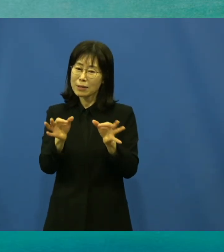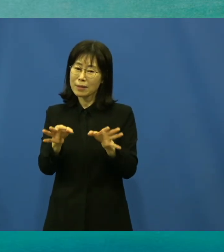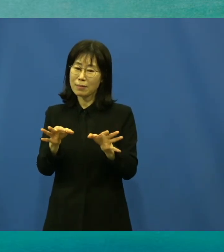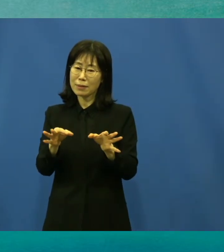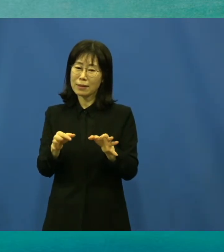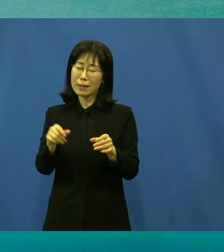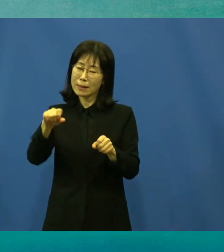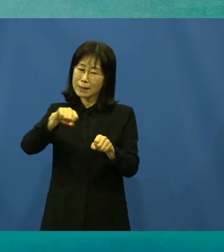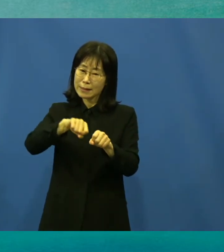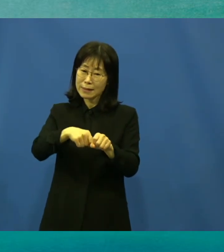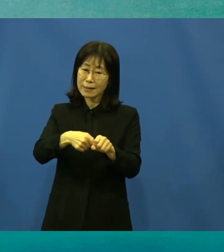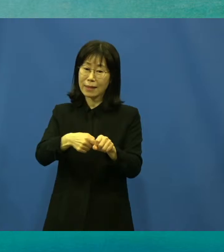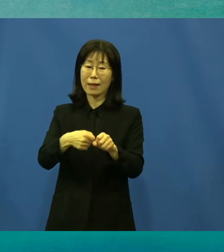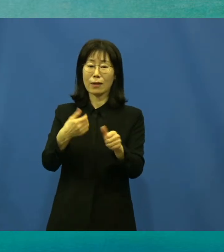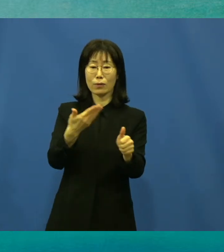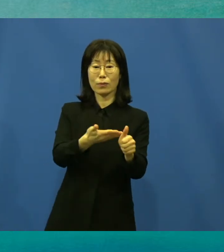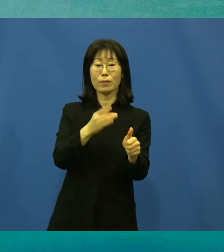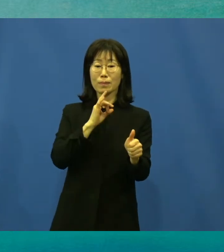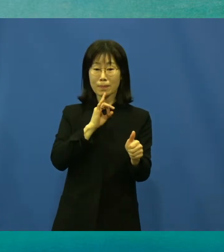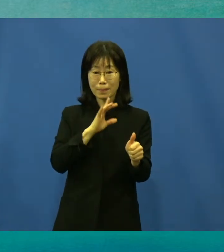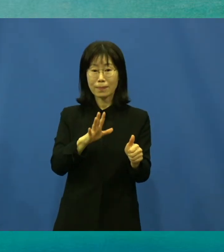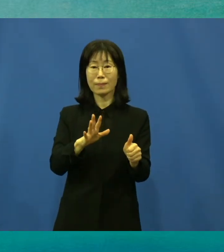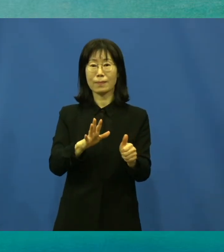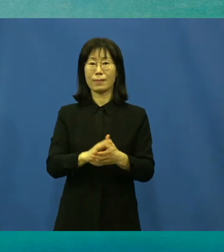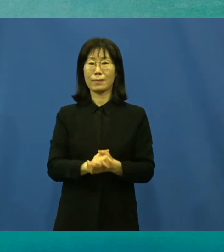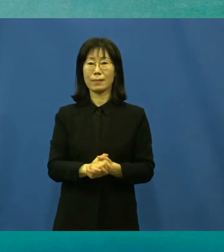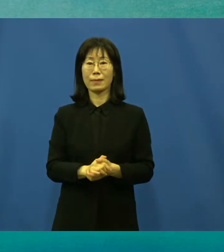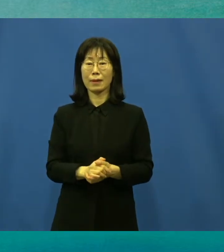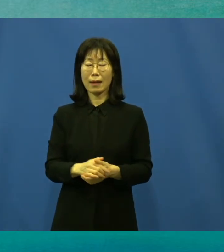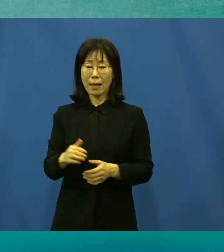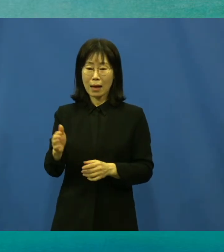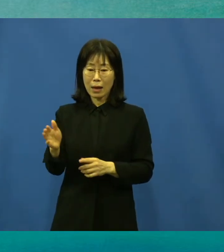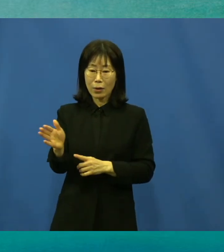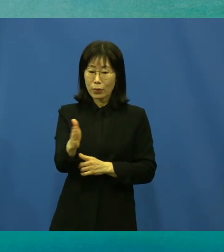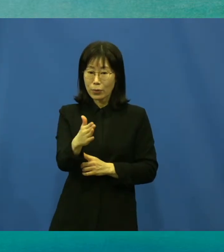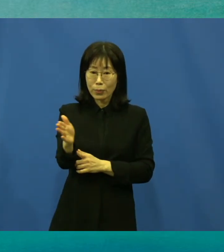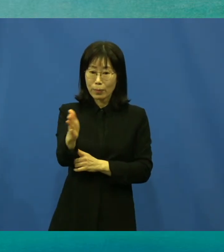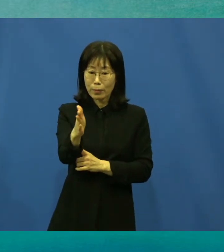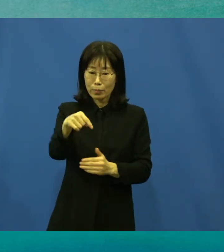요나의 3일 3야는 하나님의 노염이 잠깐이었다는,